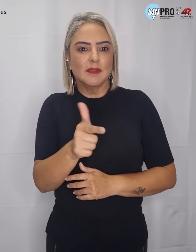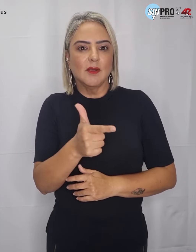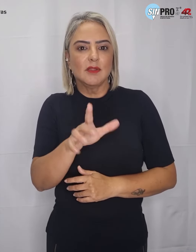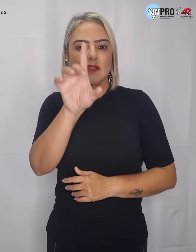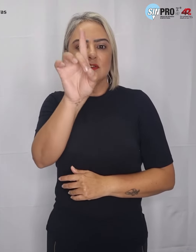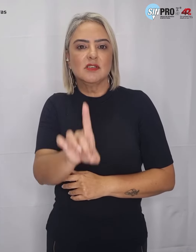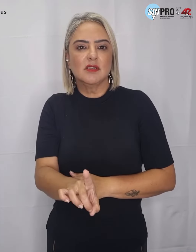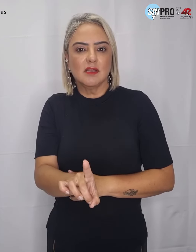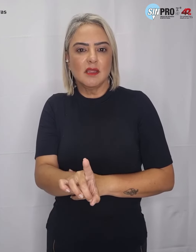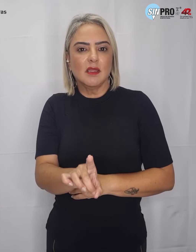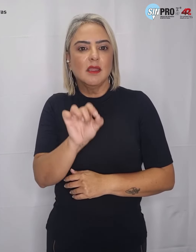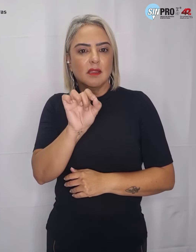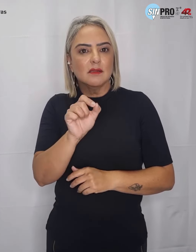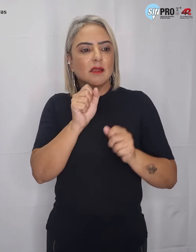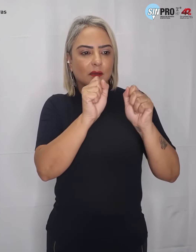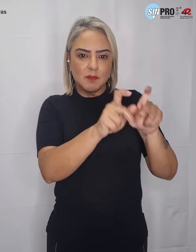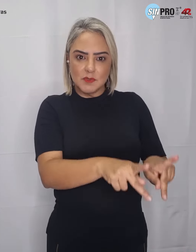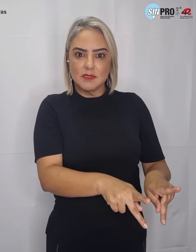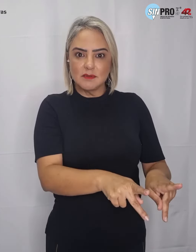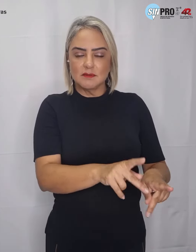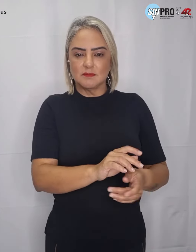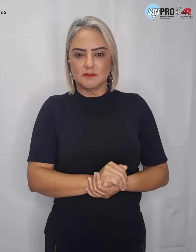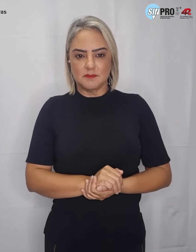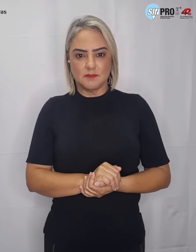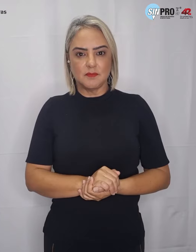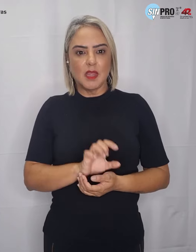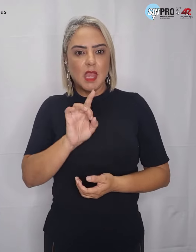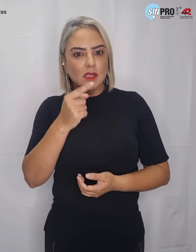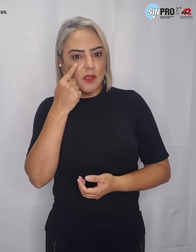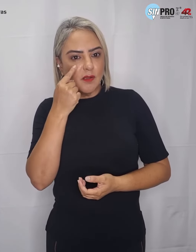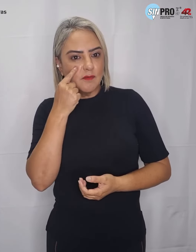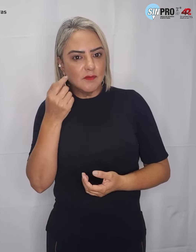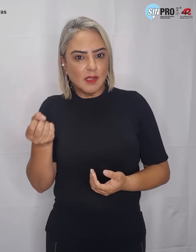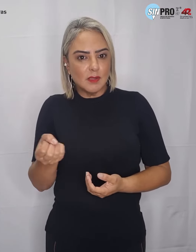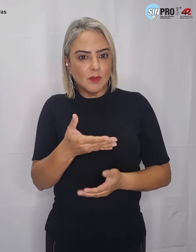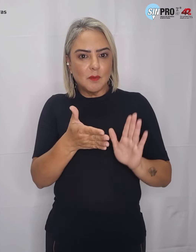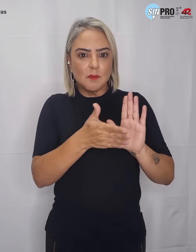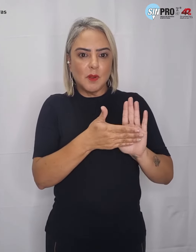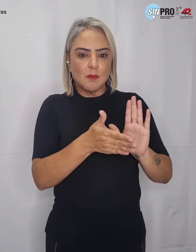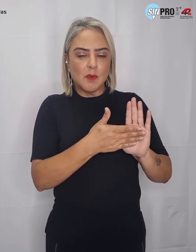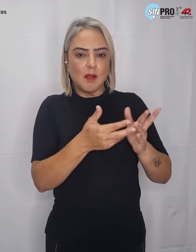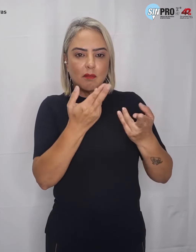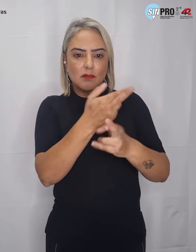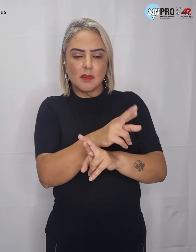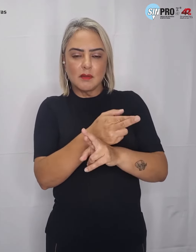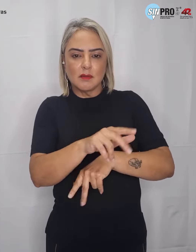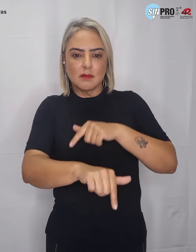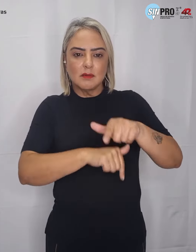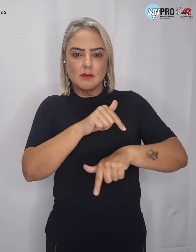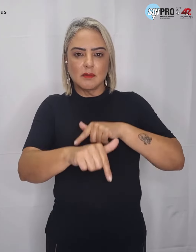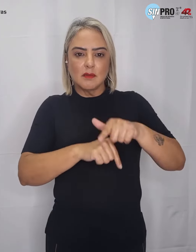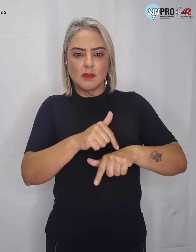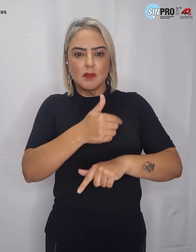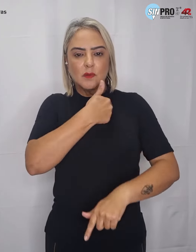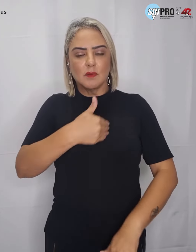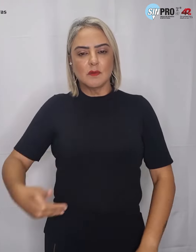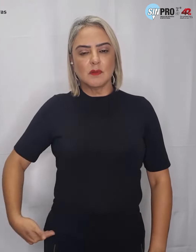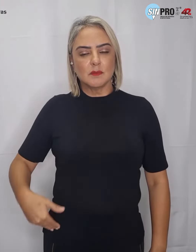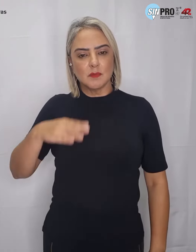ter direito nem sequer de se aposentar. Basta ver a atual proposta de reforma trabalhista do governo Bolsonaro.